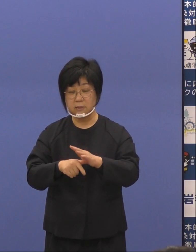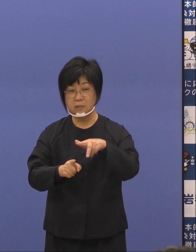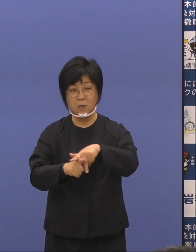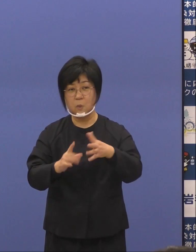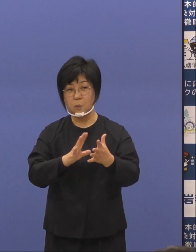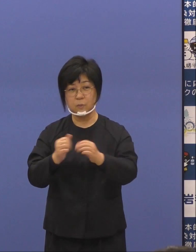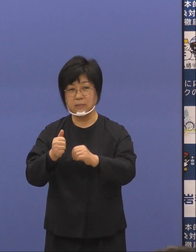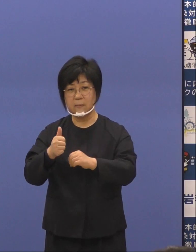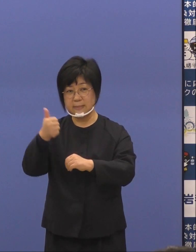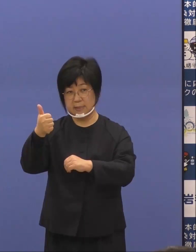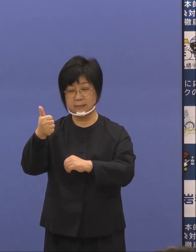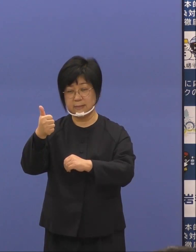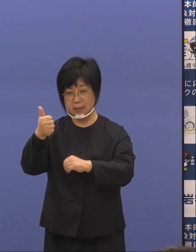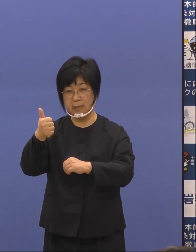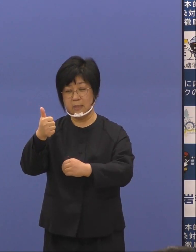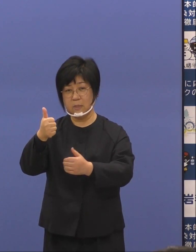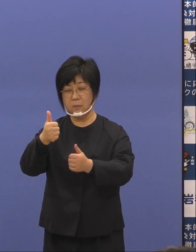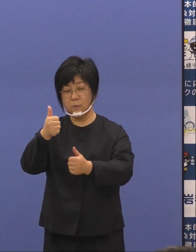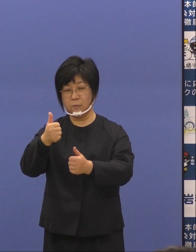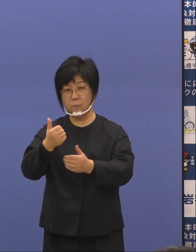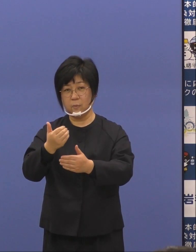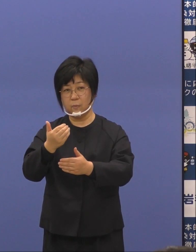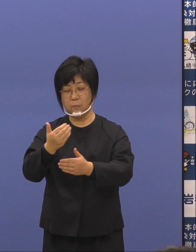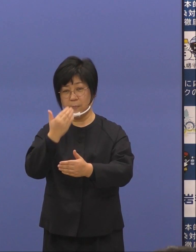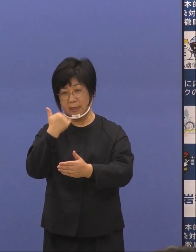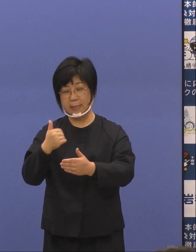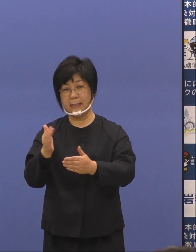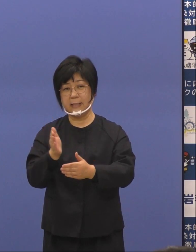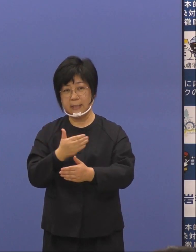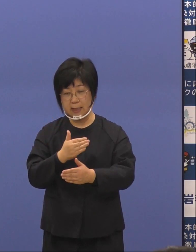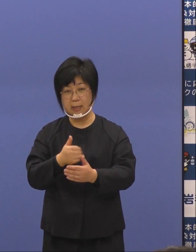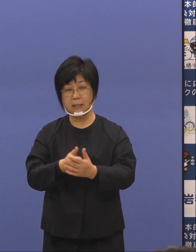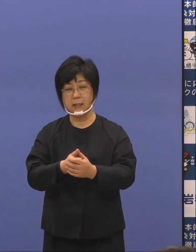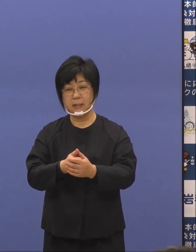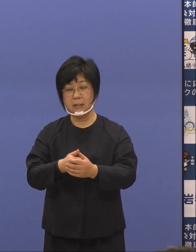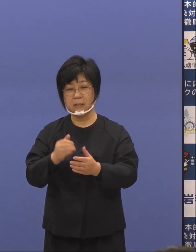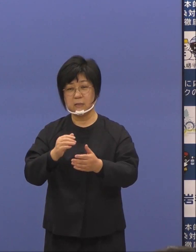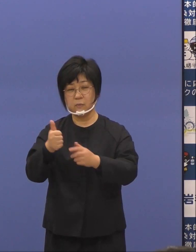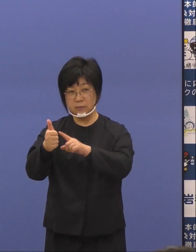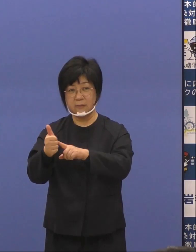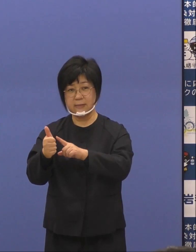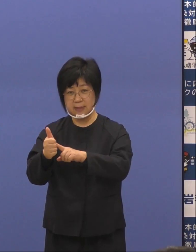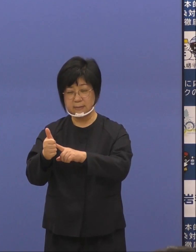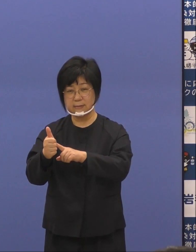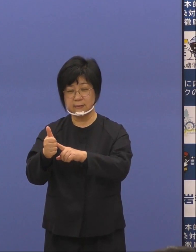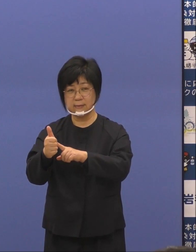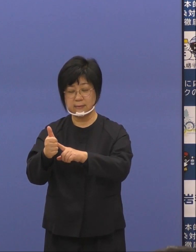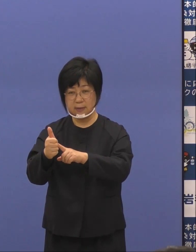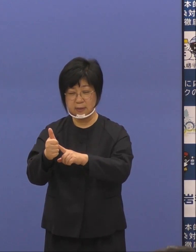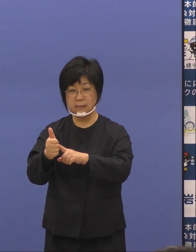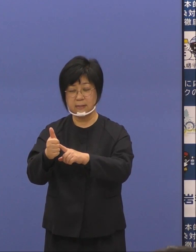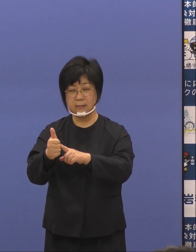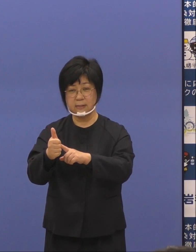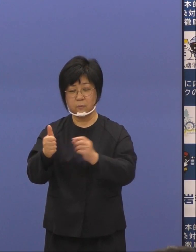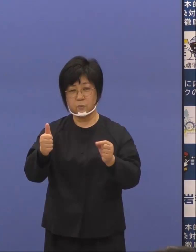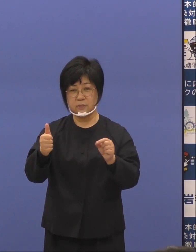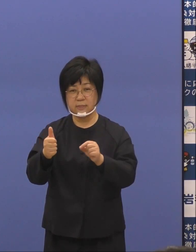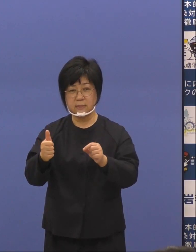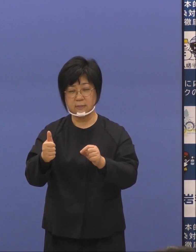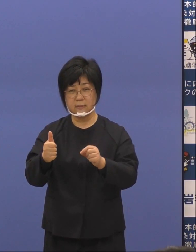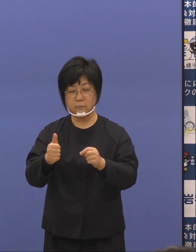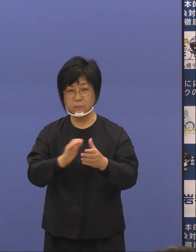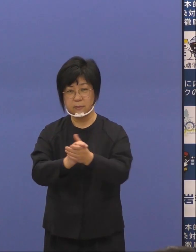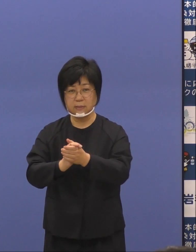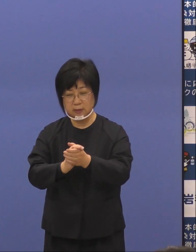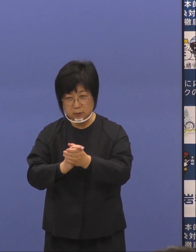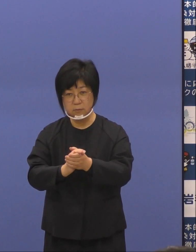参議院選挙、今回市長選、小沢さんに近い方が、相次いで落選しております。小沢さんの求心力低下というのはあるかお考えで